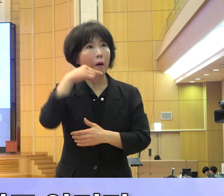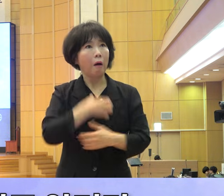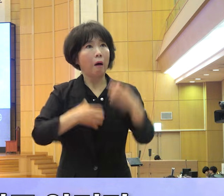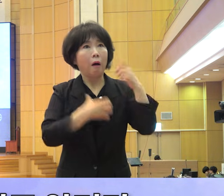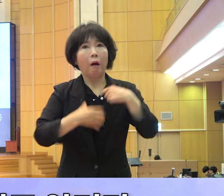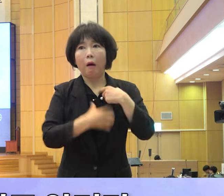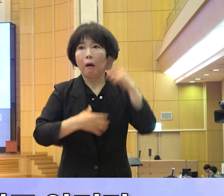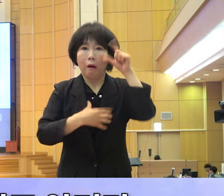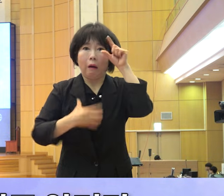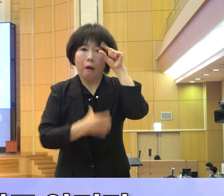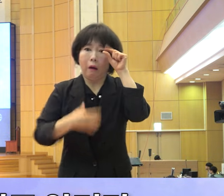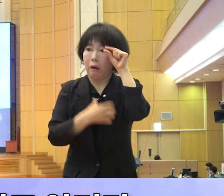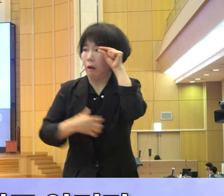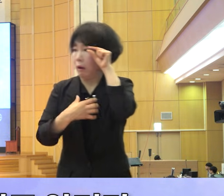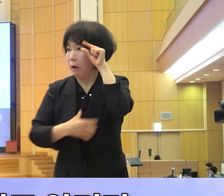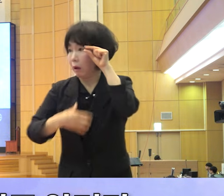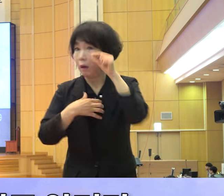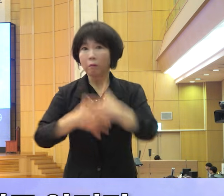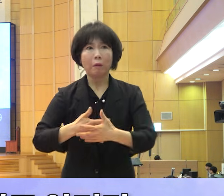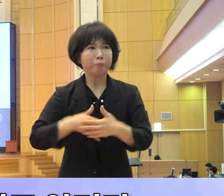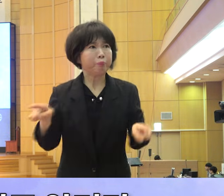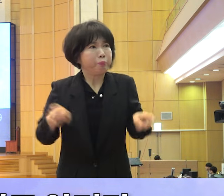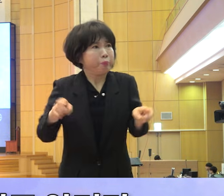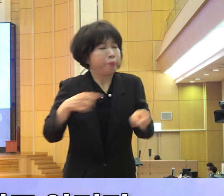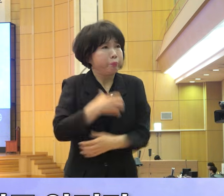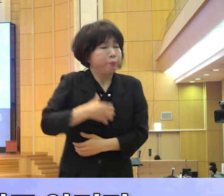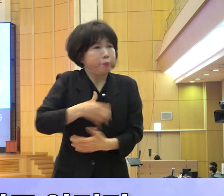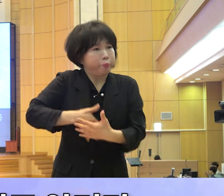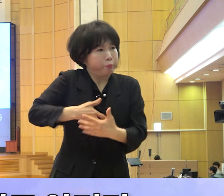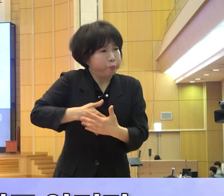있고 근심이 있고 불안하고